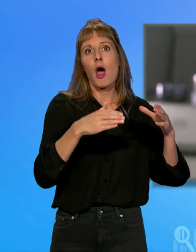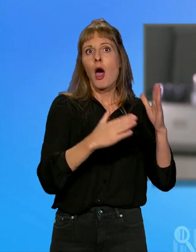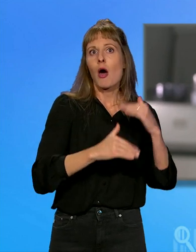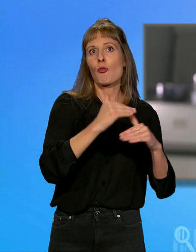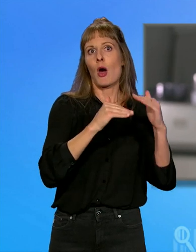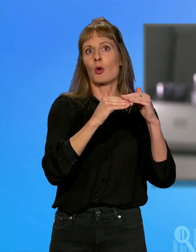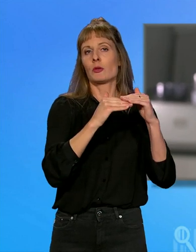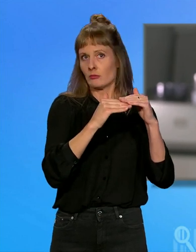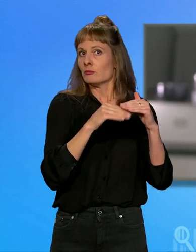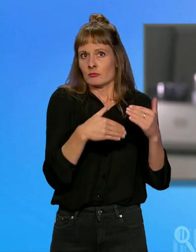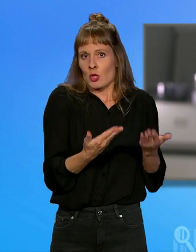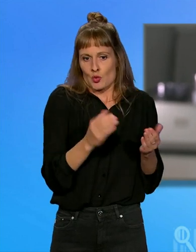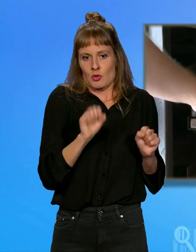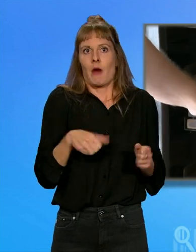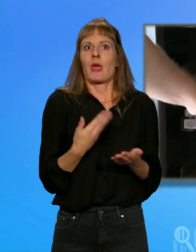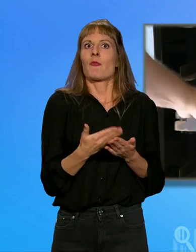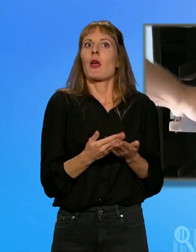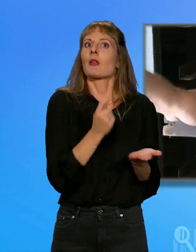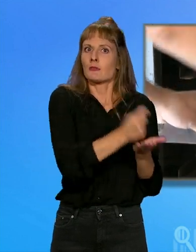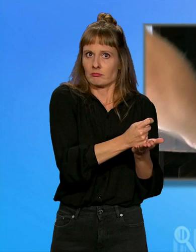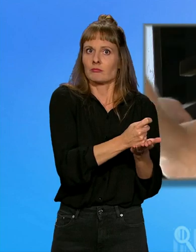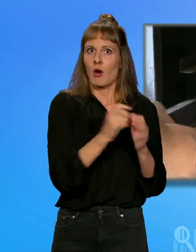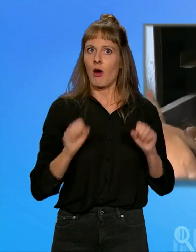Fall ein Dörrgerät zusätzlich lohnen.